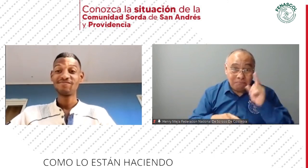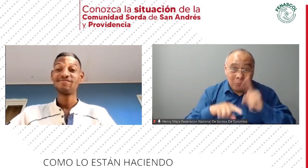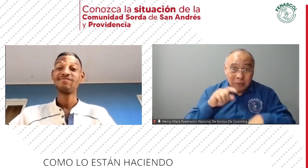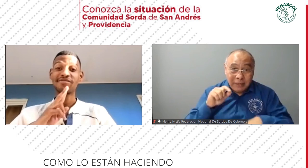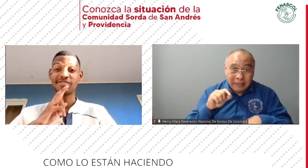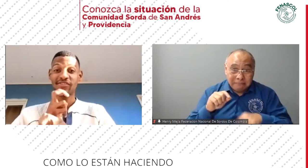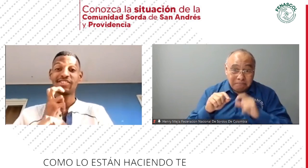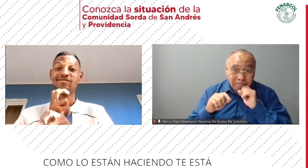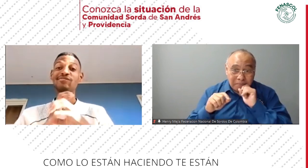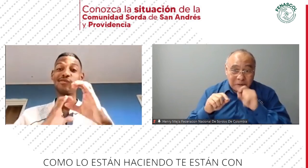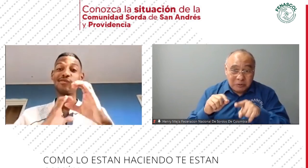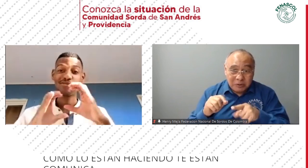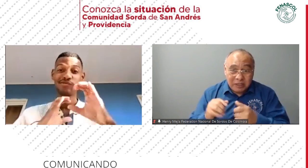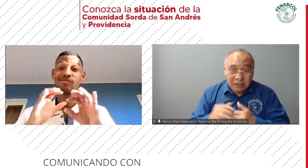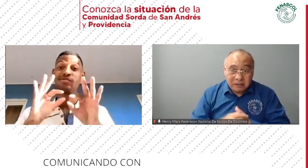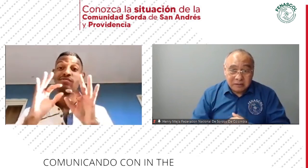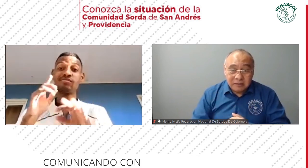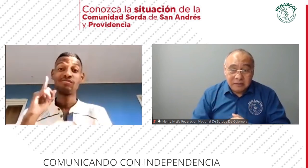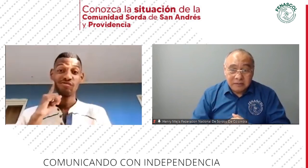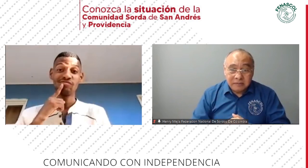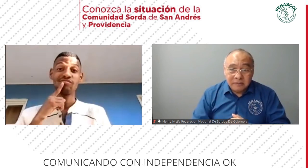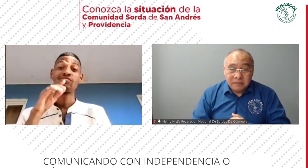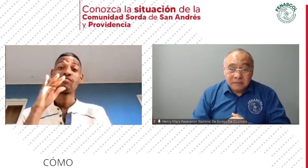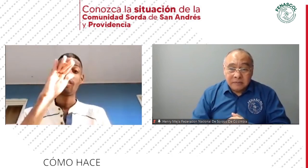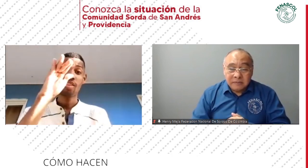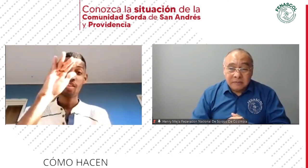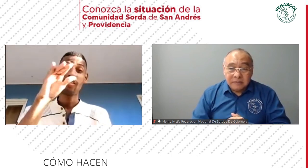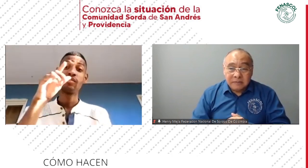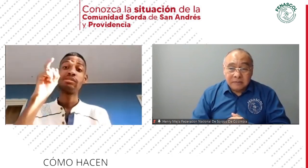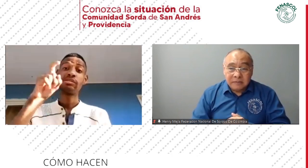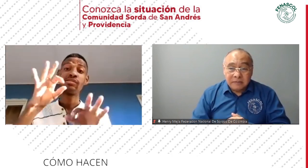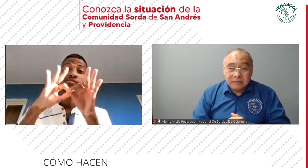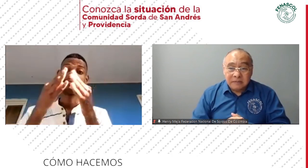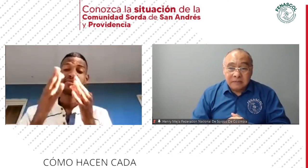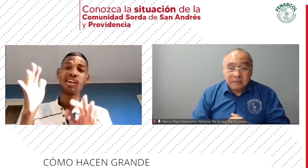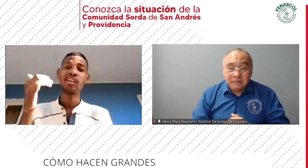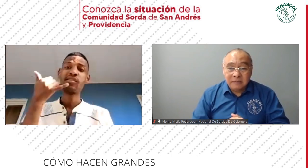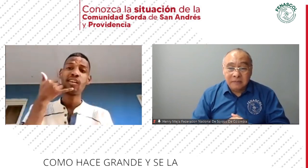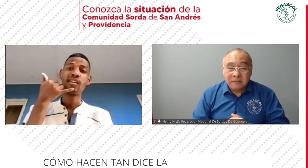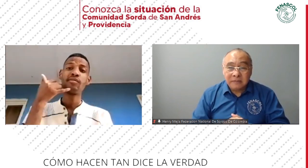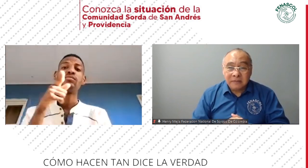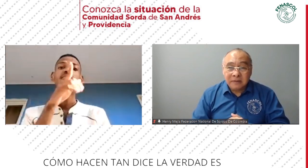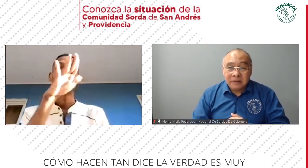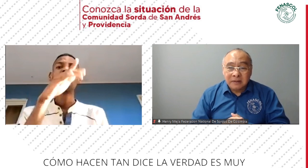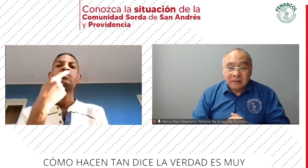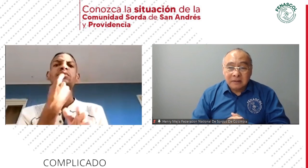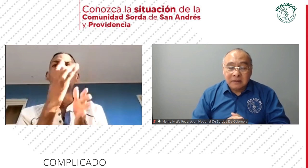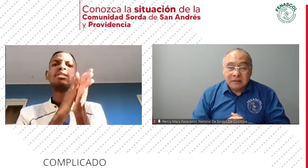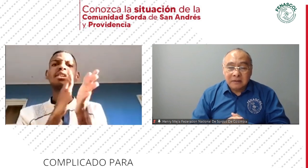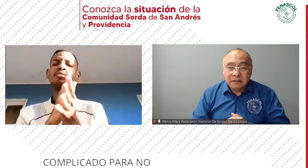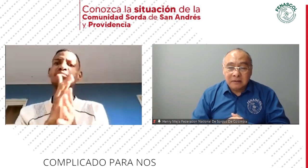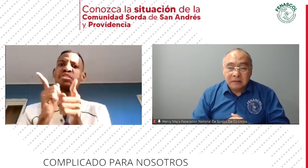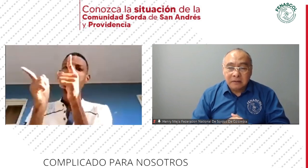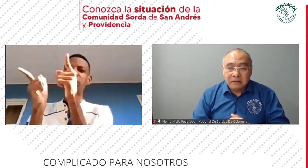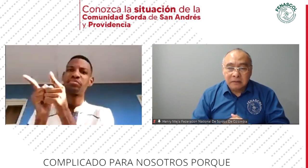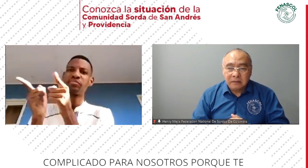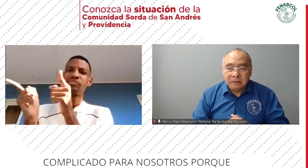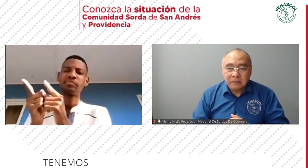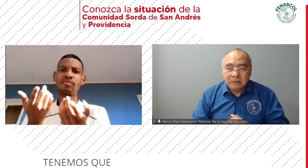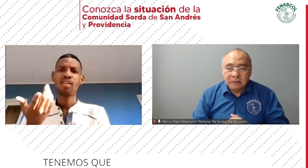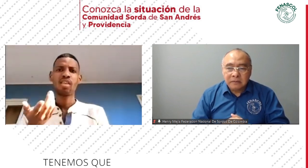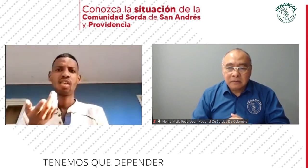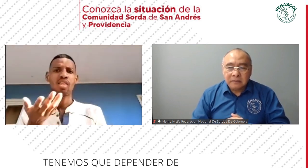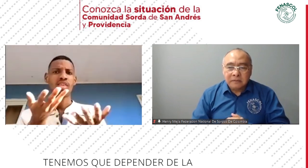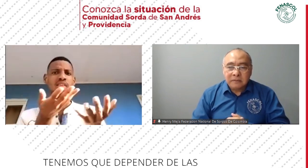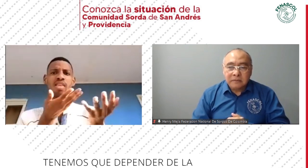se están comunicando con independencia o como hacen sanz dice la verdad es muy complicado para nosotros porque tenemos